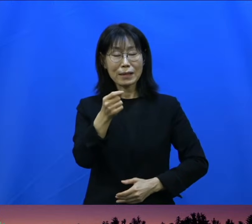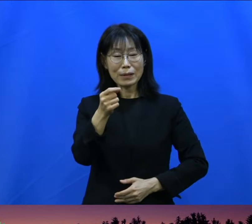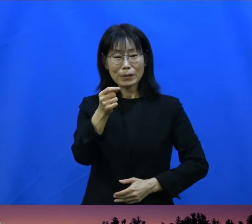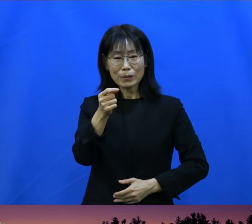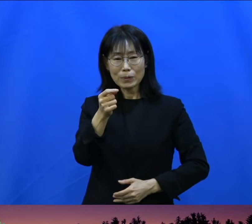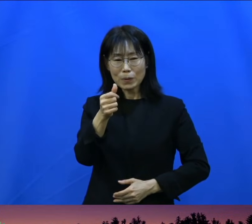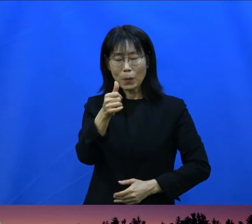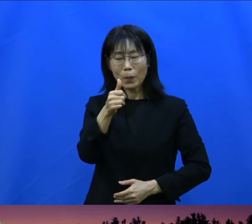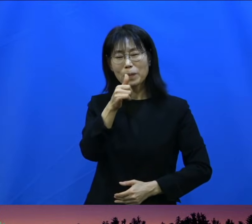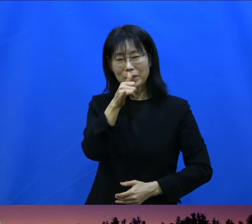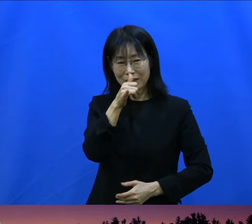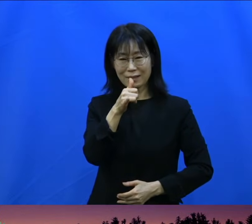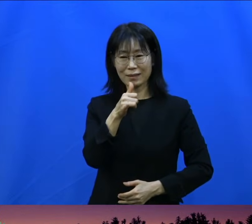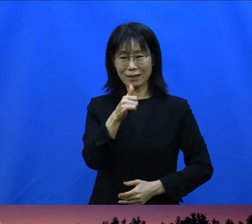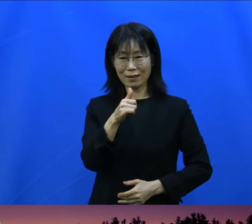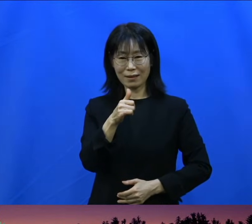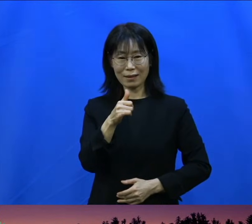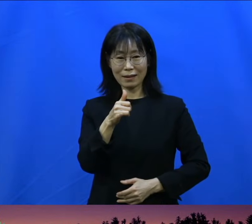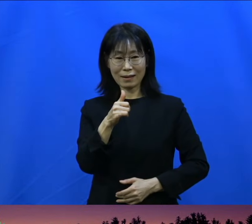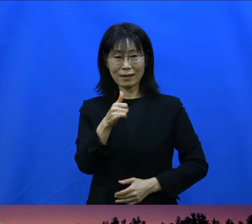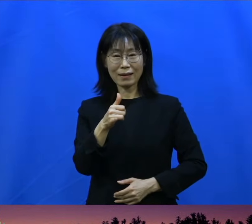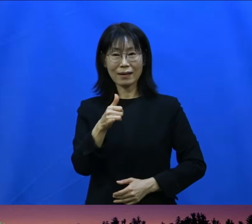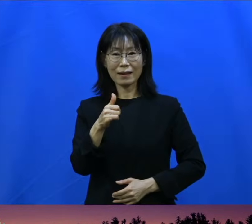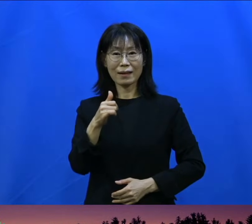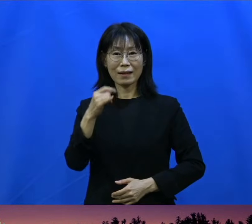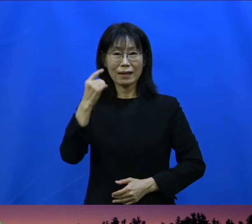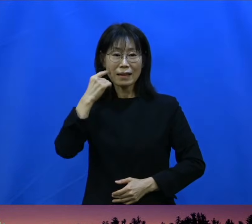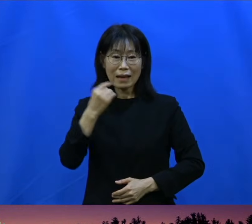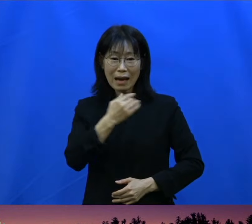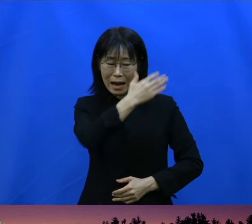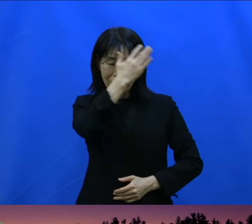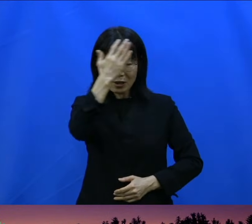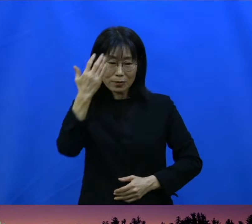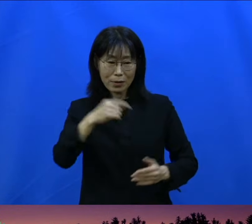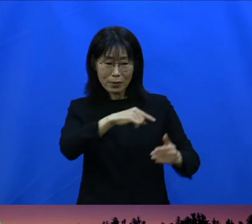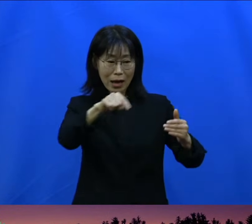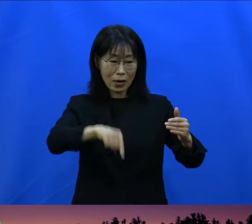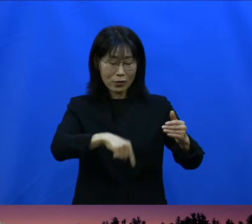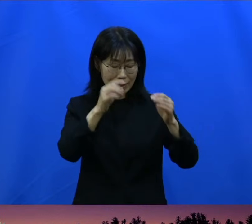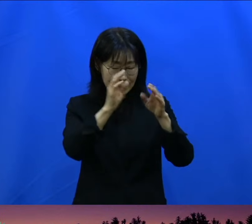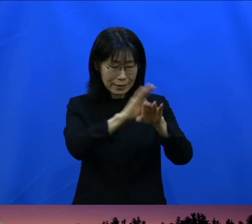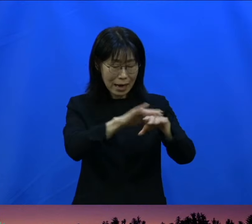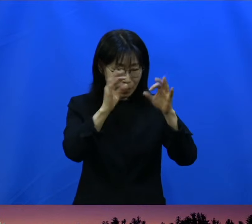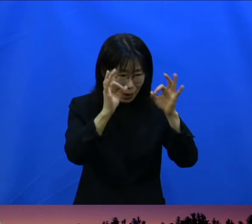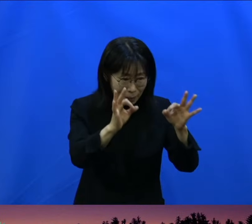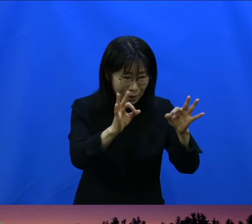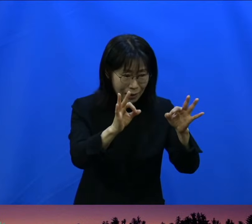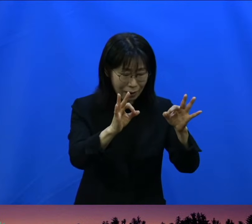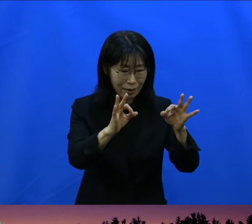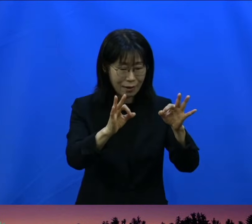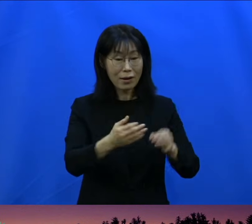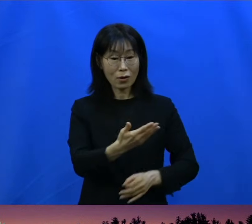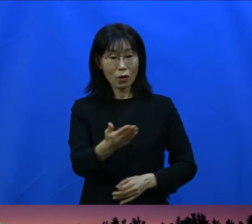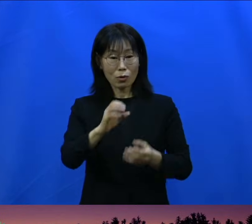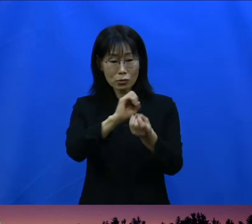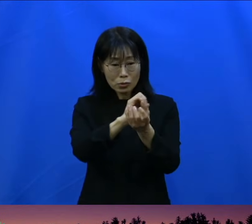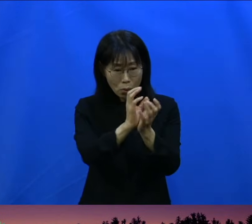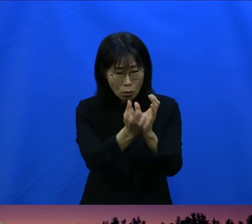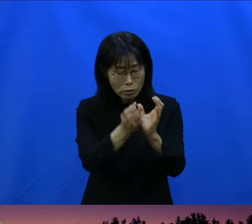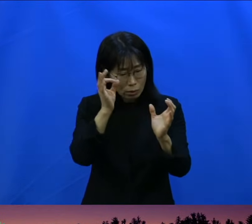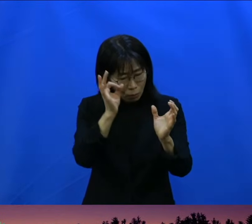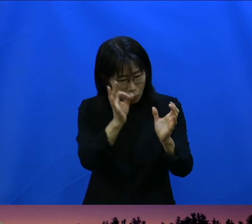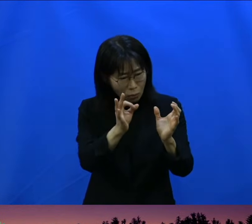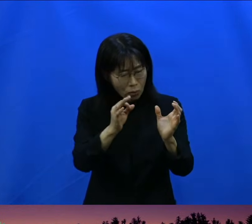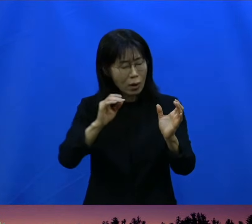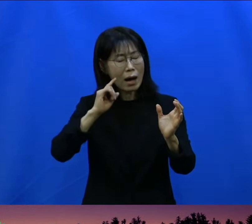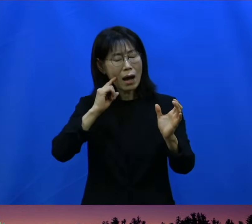그게 깃들려 있는 거예요. 그 아름다운 것 안에는 하나님의 성품이 들어있는 거예요. 그래서 꽃을 보면서 아름답다. 여러분, 고기 한 마리도